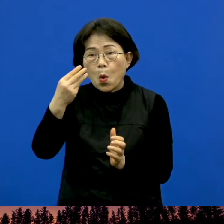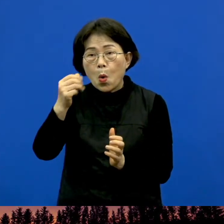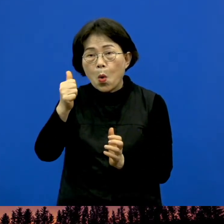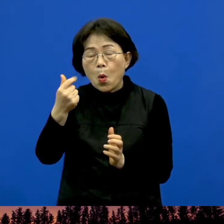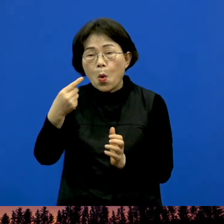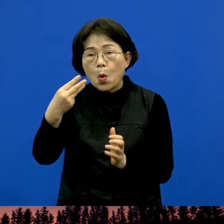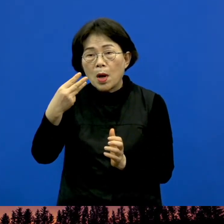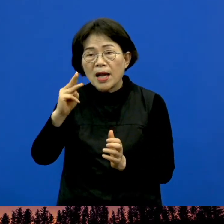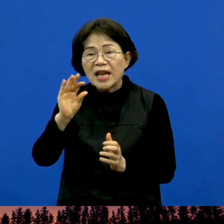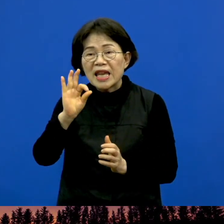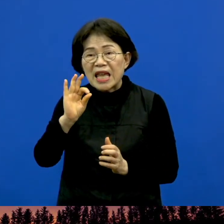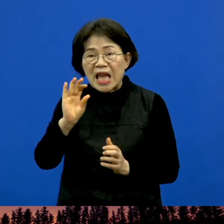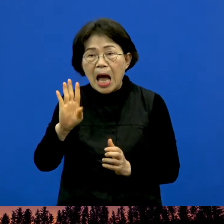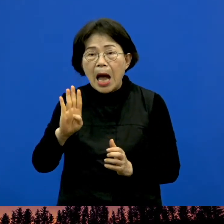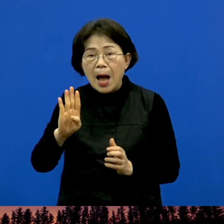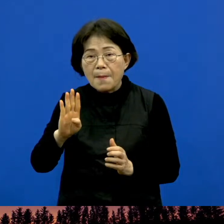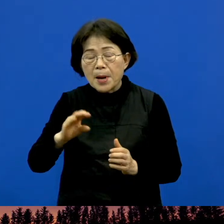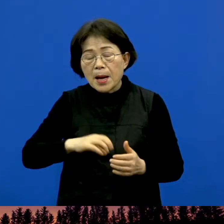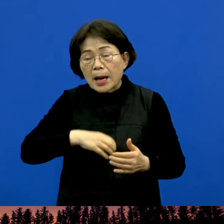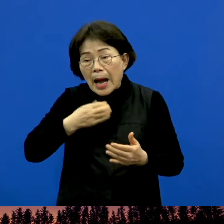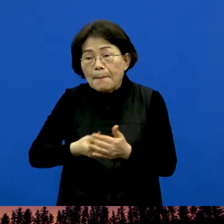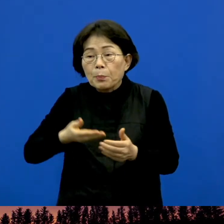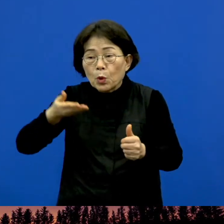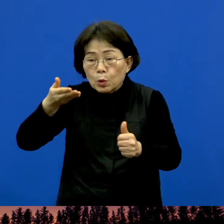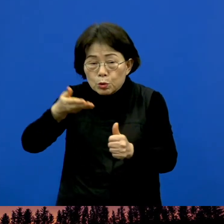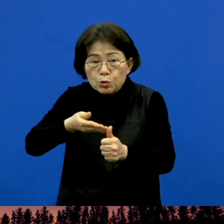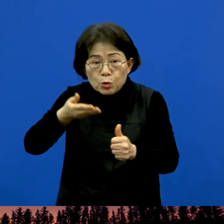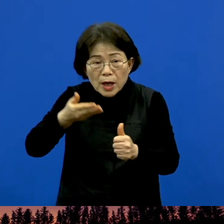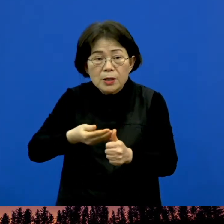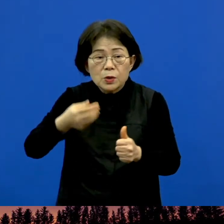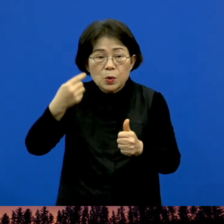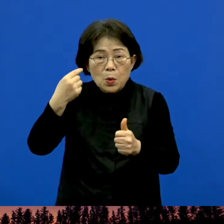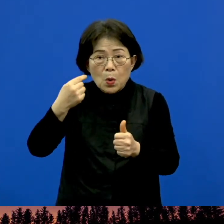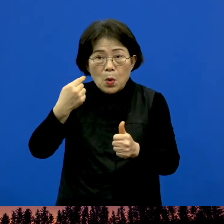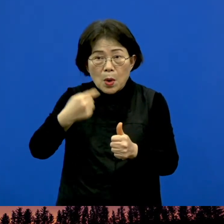감동시키사 가르치게 하시며 감동시키셨다.